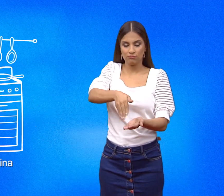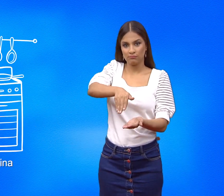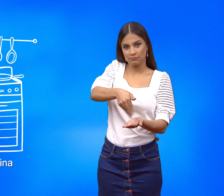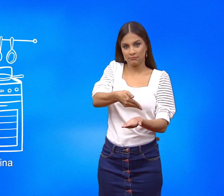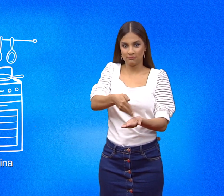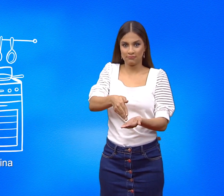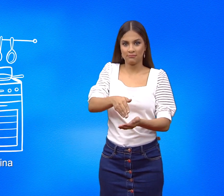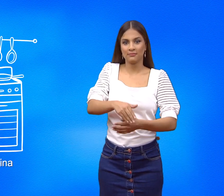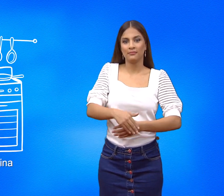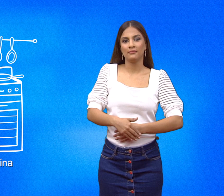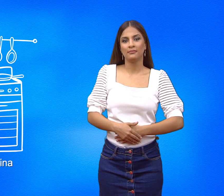cocina